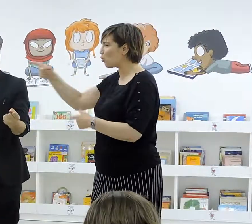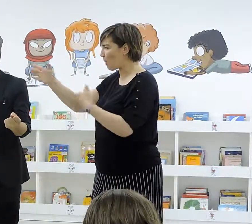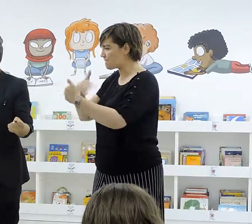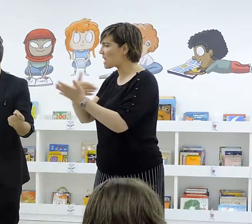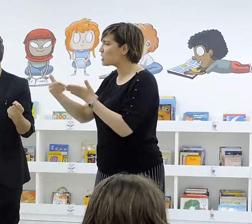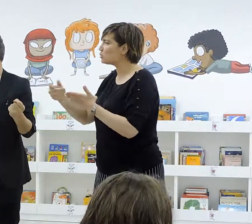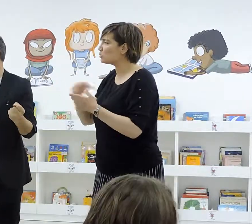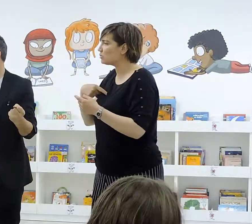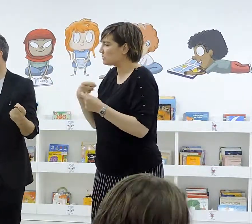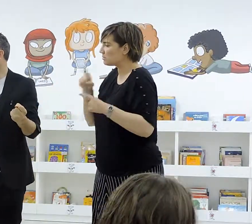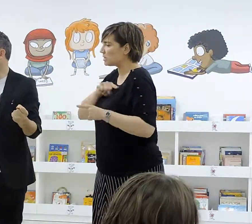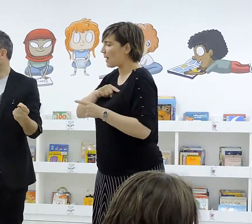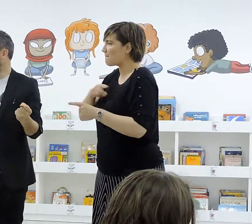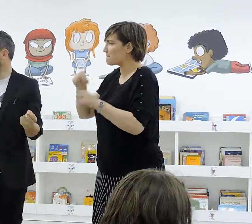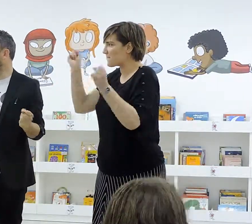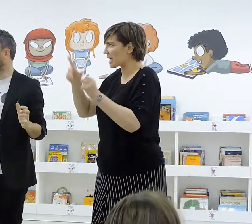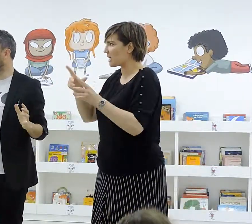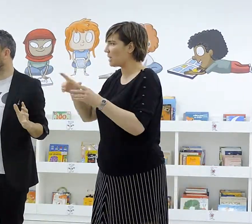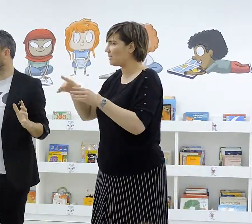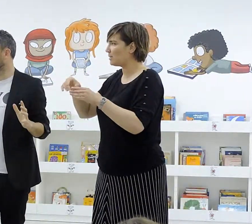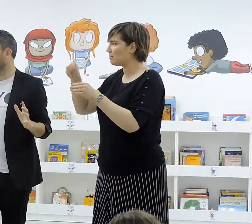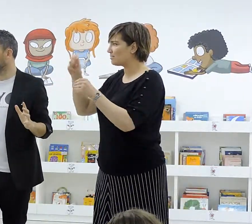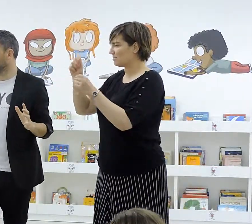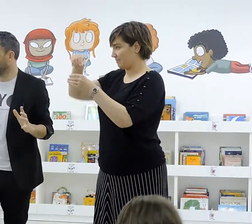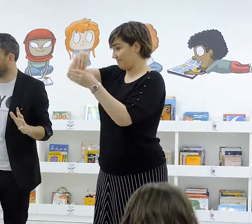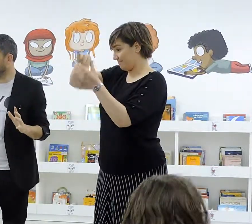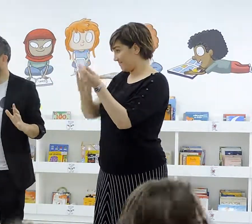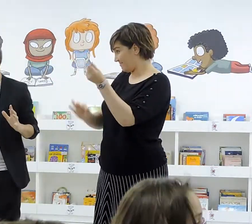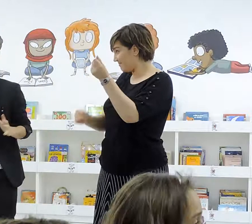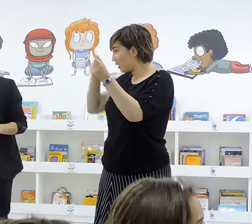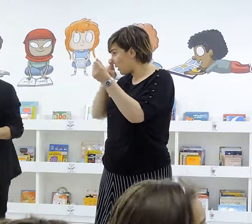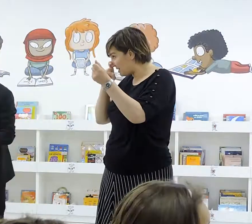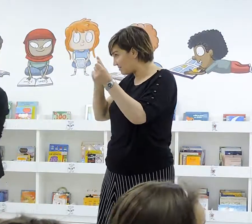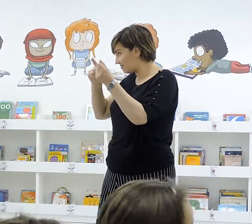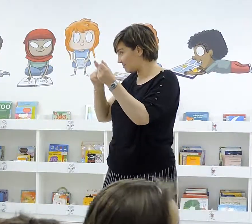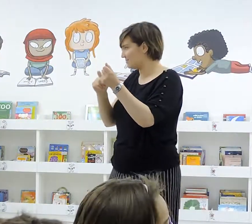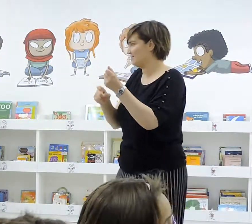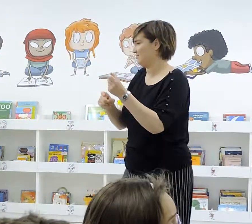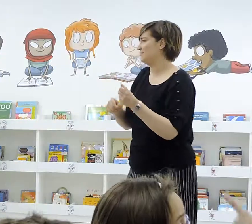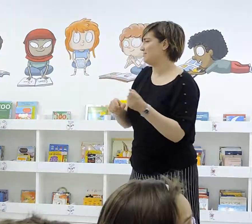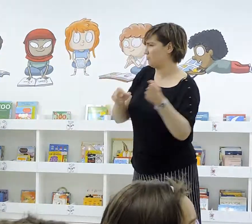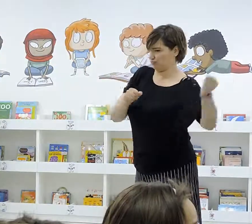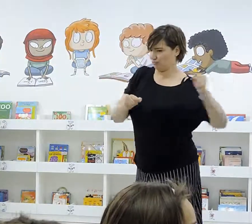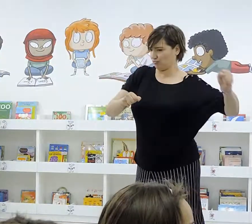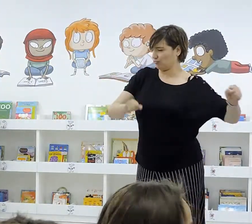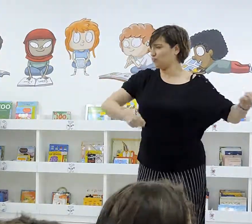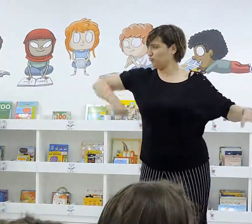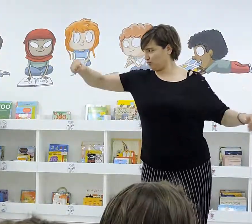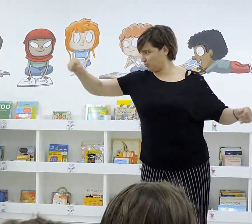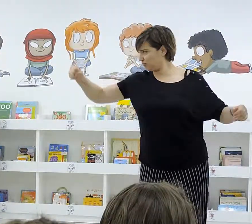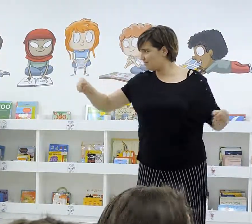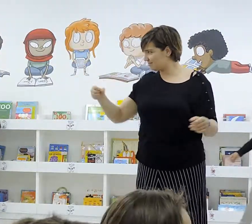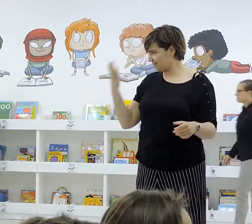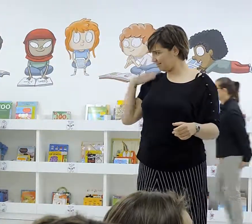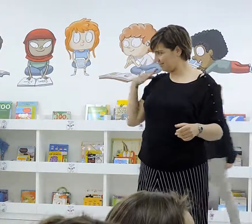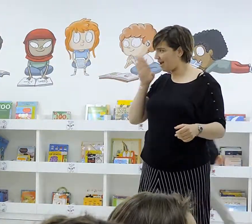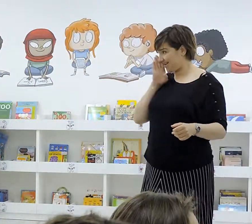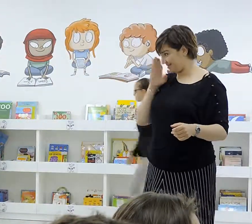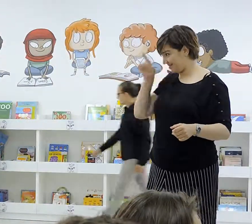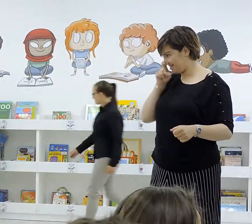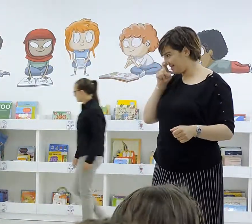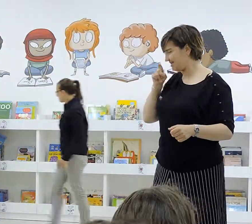manos experimentes la magia del pañuelo viajero, ¿vale? Yo voy a dejarme que lo recupere porque lo dejé por aquí en alguna